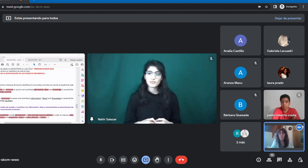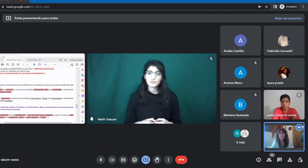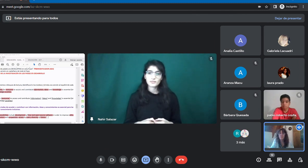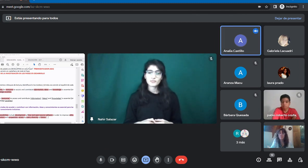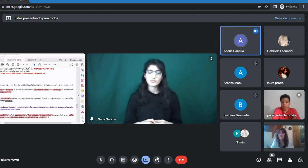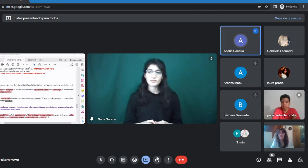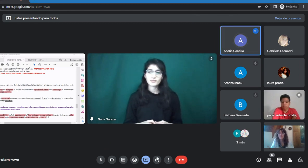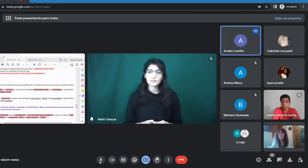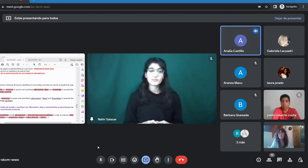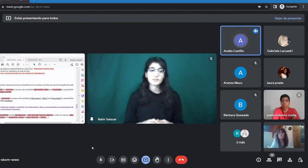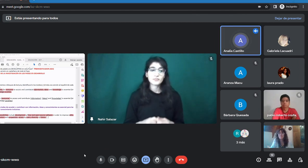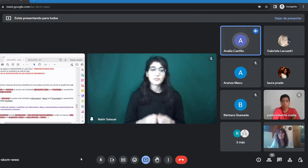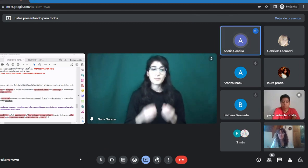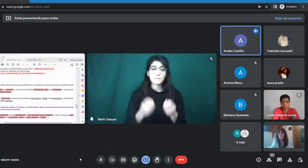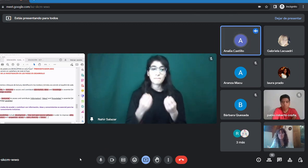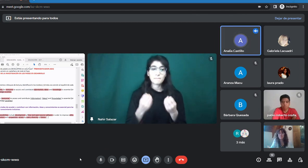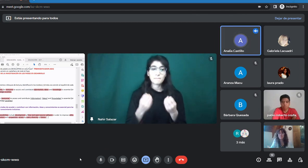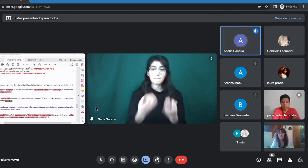Bien.